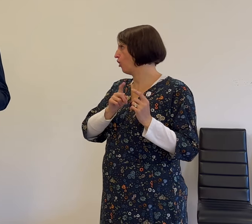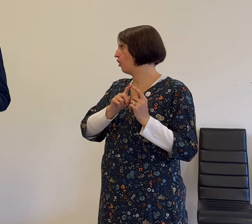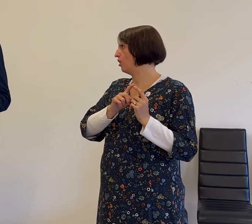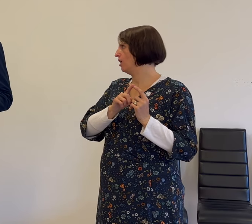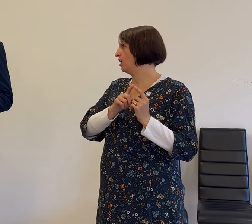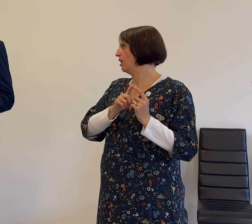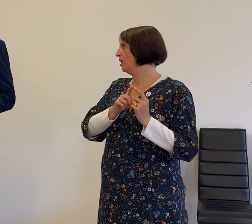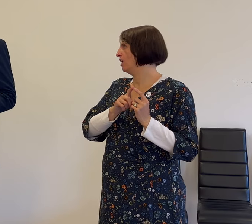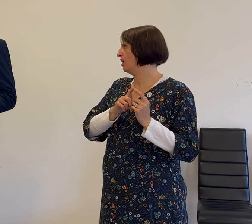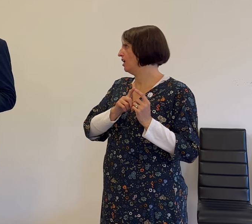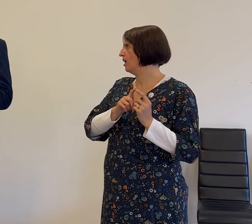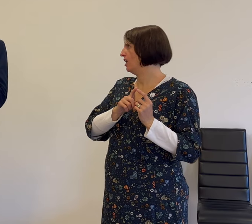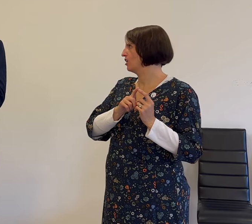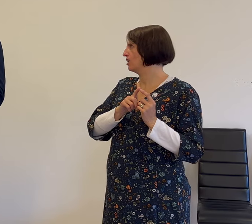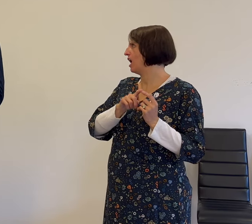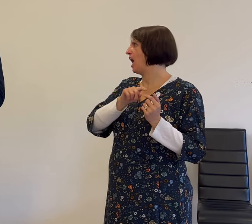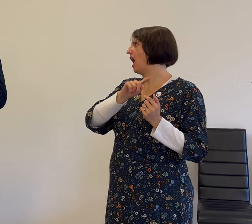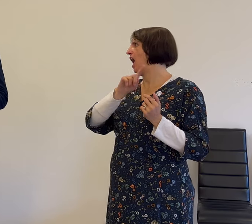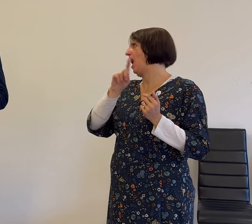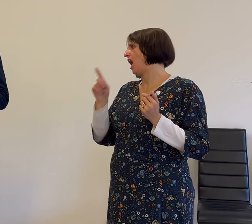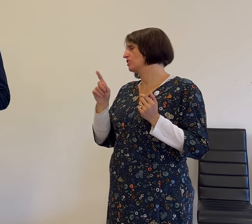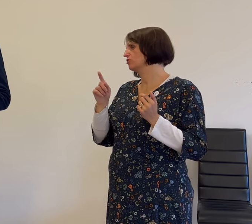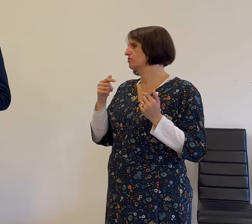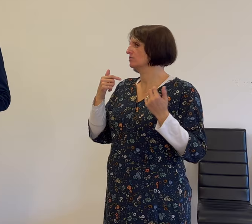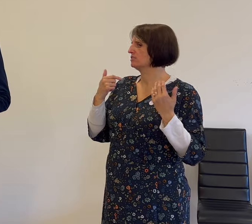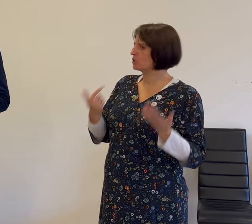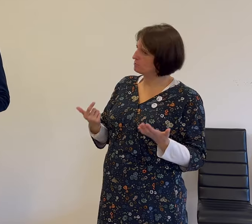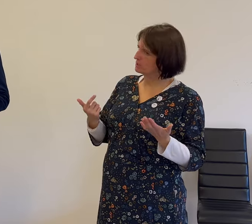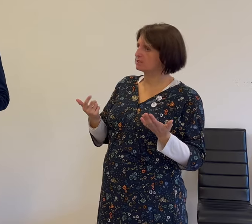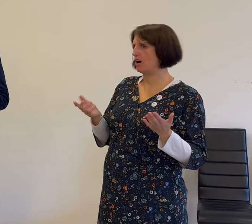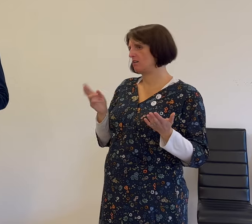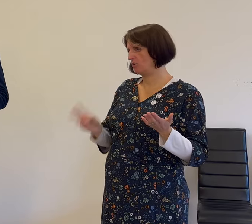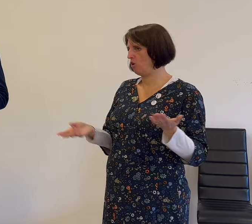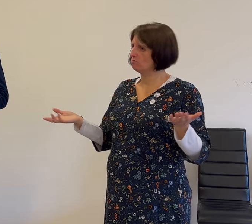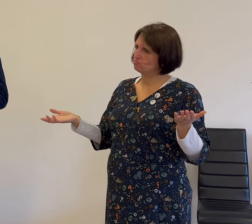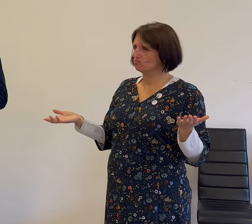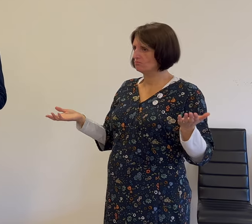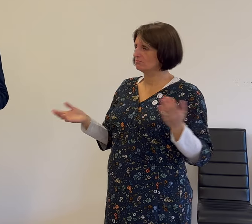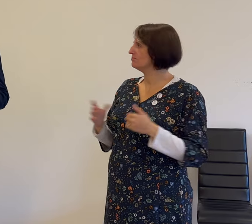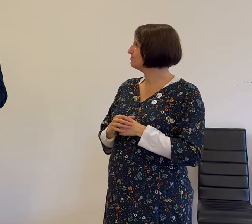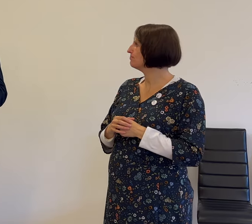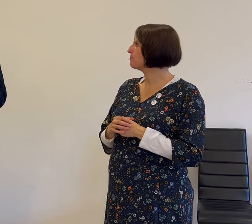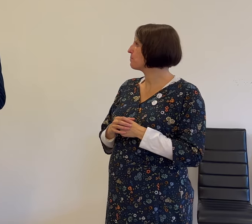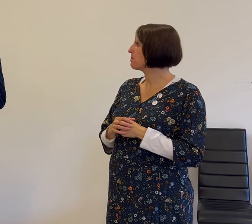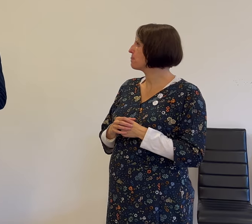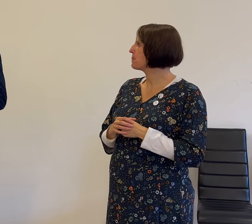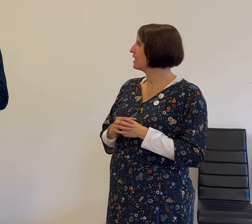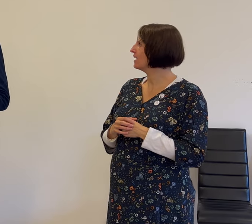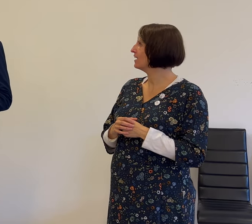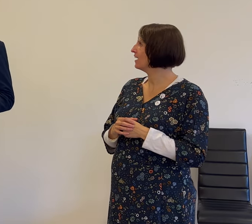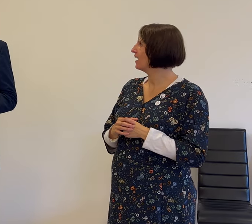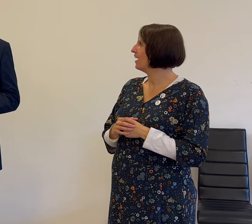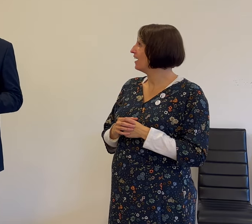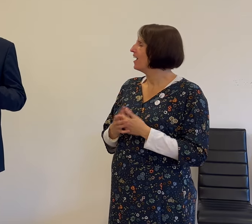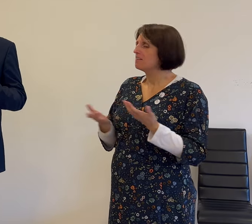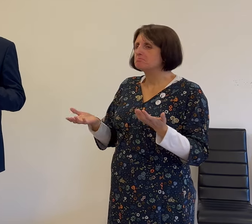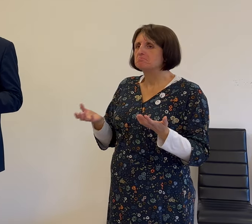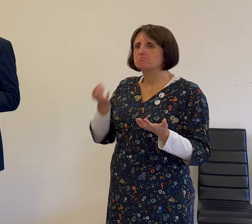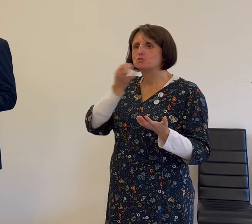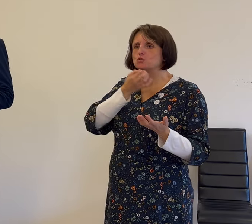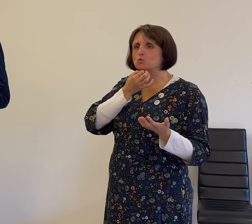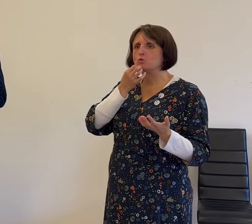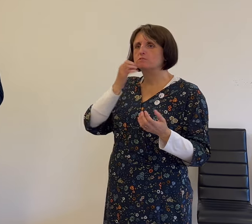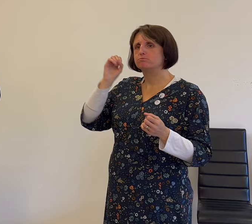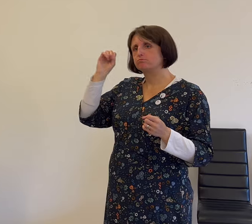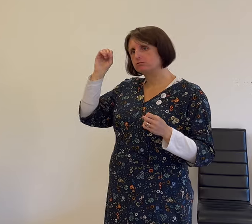nejnižší, až po 72 kg. Teď si představte, že na sebe hodíte takové 2 pytle